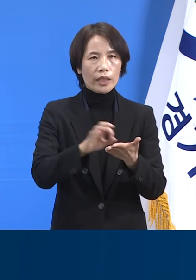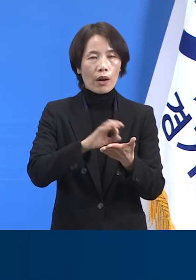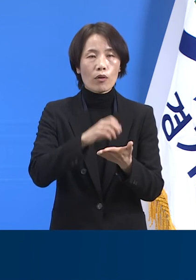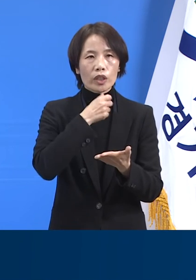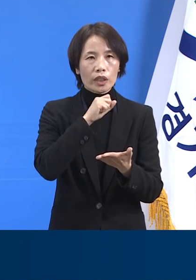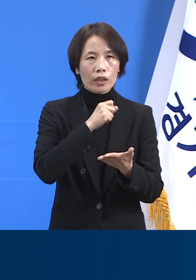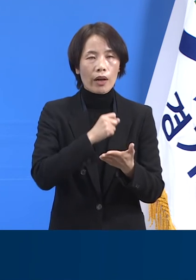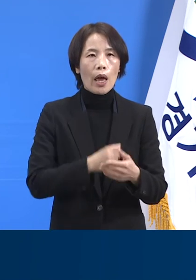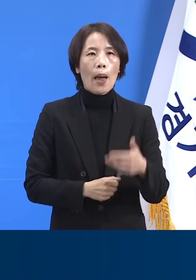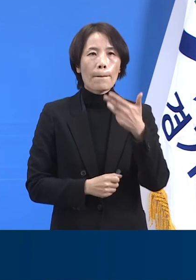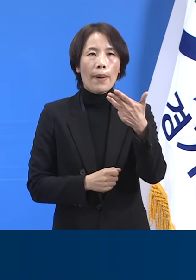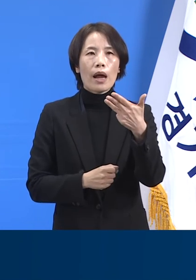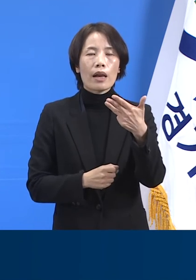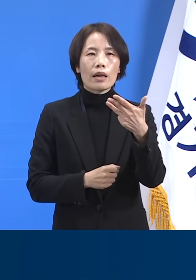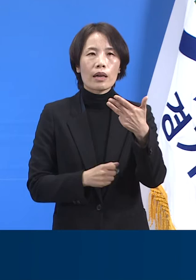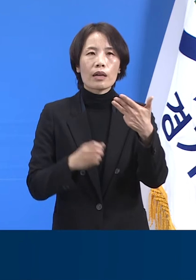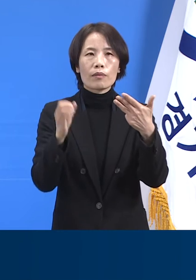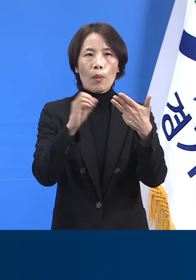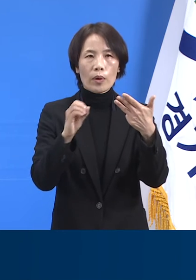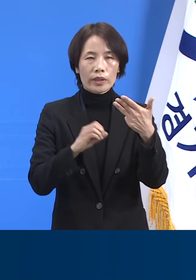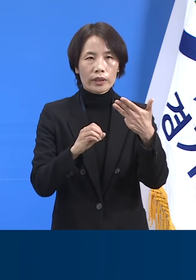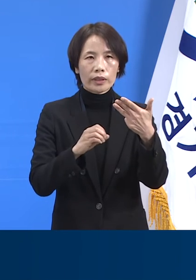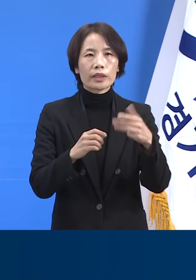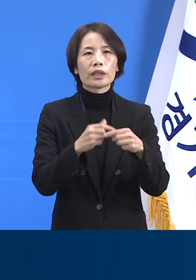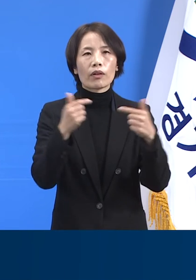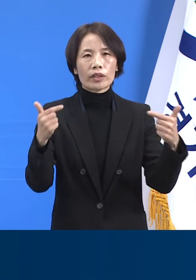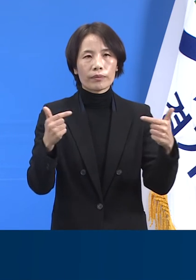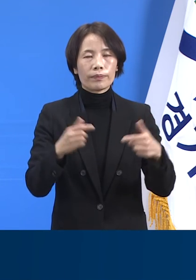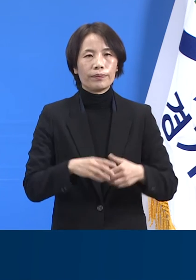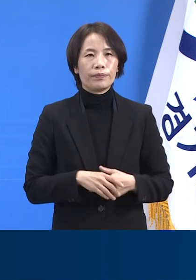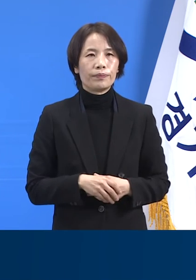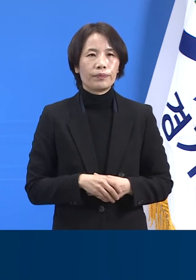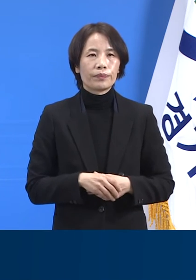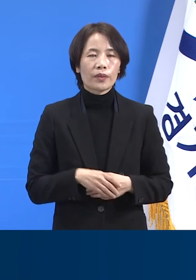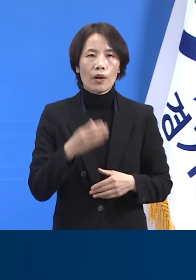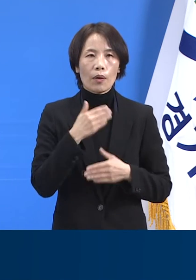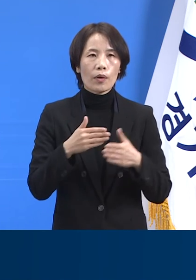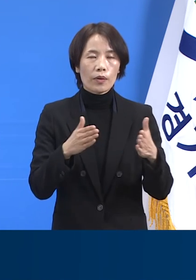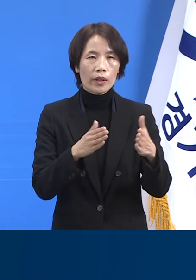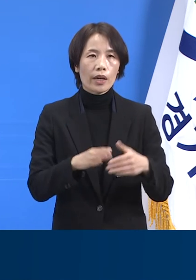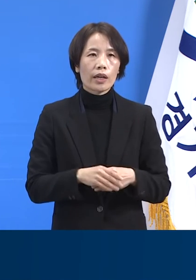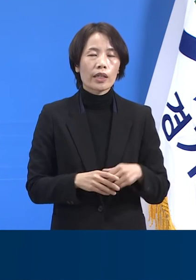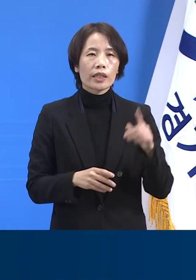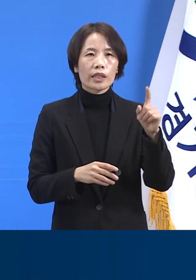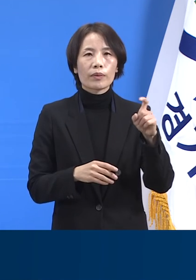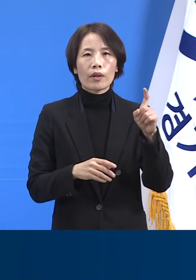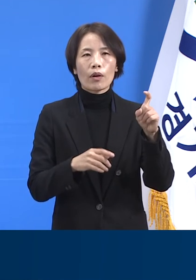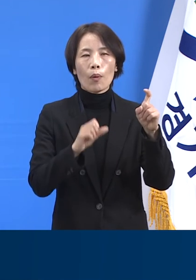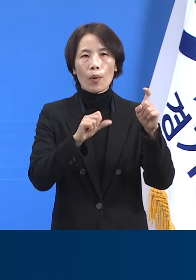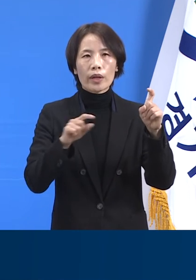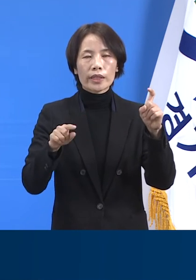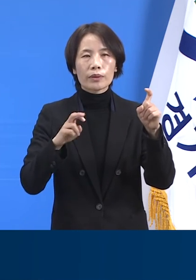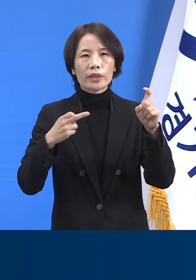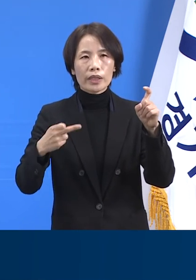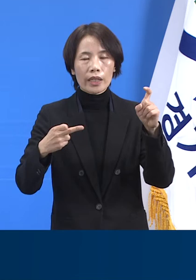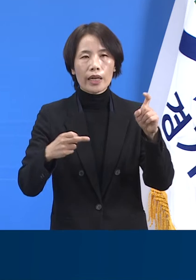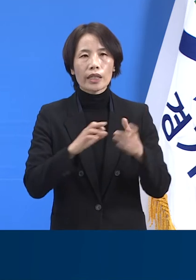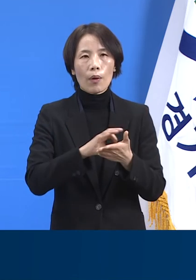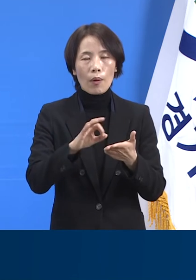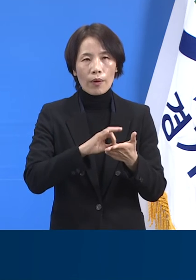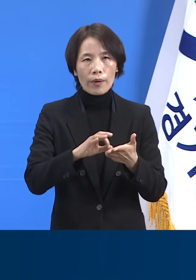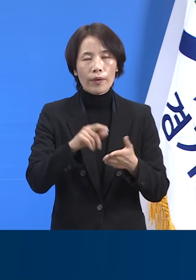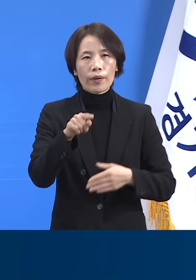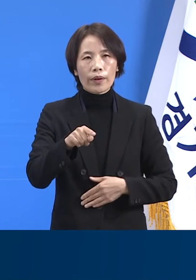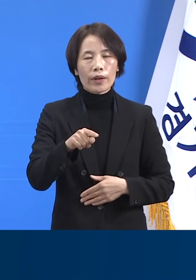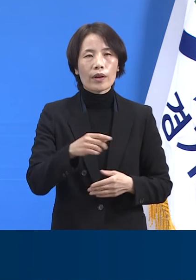82%로 8%포인트가량 증가하였습니다. 경기도는 지난 11월 5일과 12일에 시행된 병상 확보